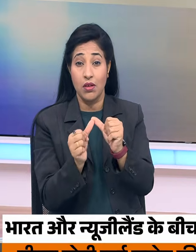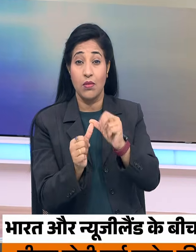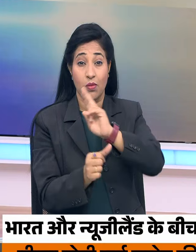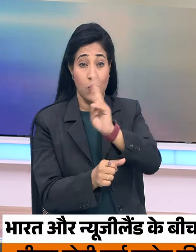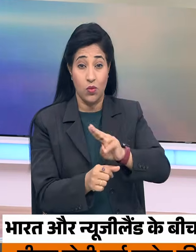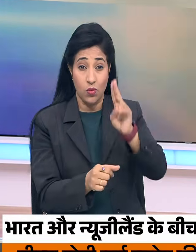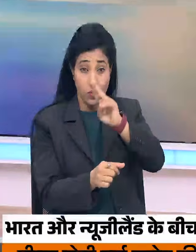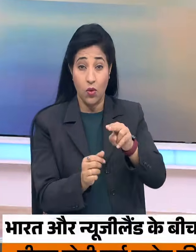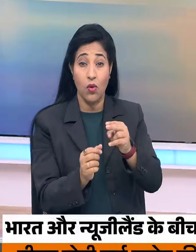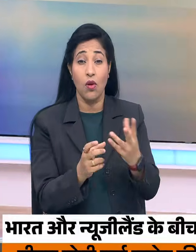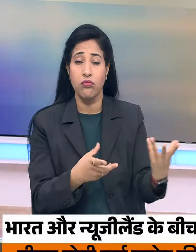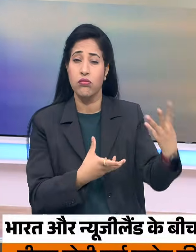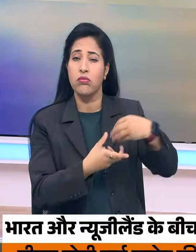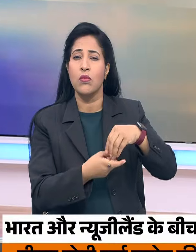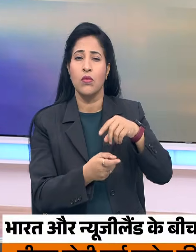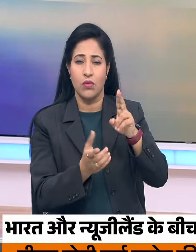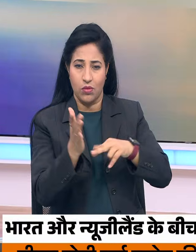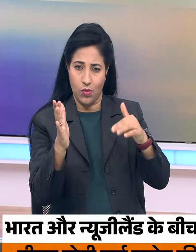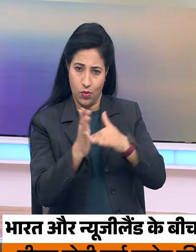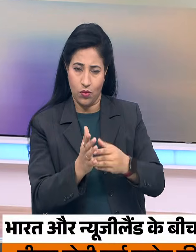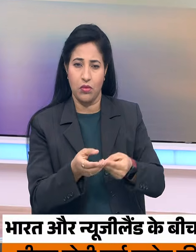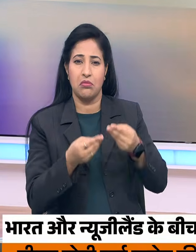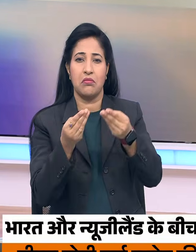निवेश करेगा न्यूजीलैंड।